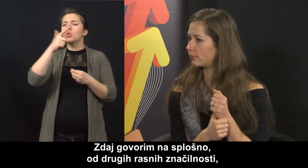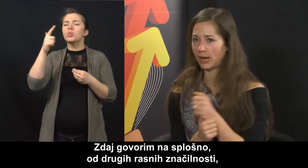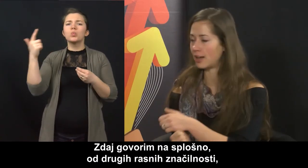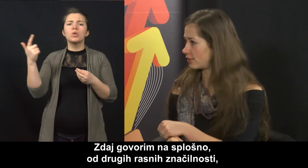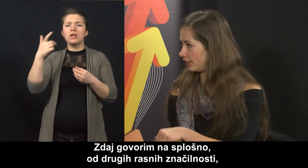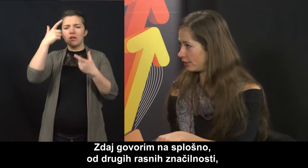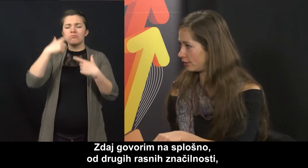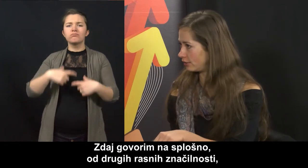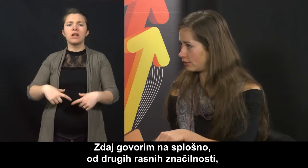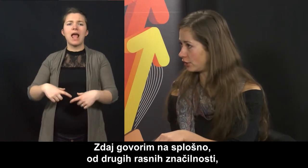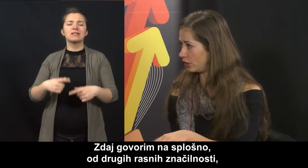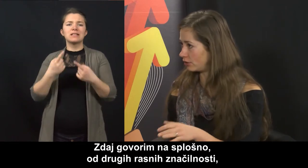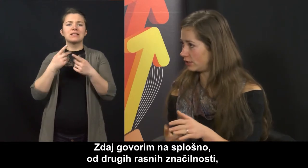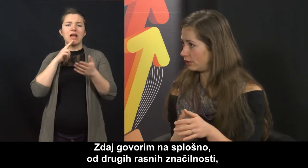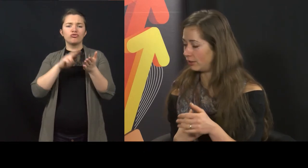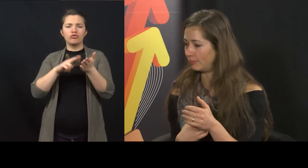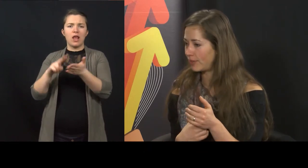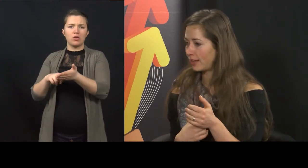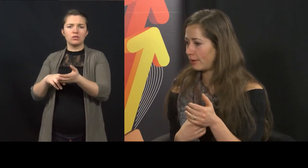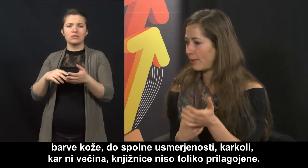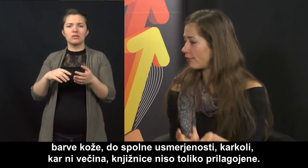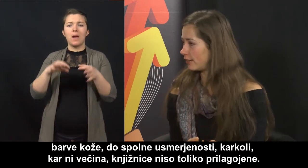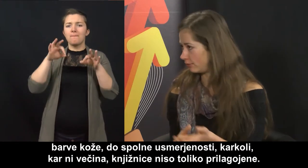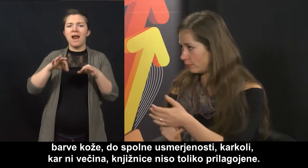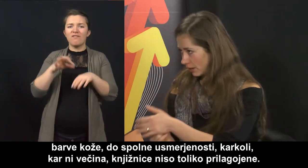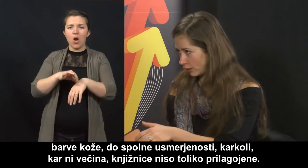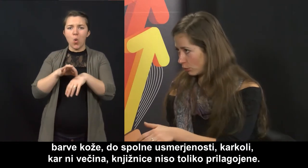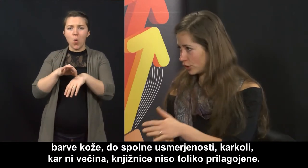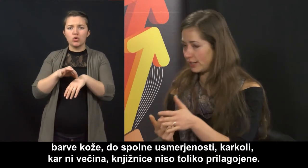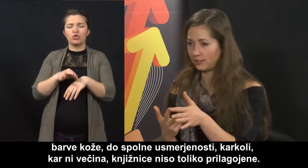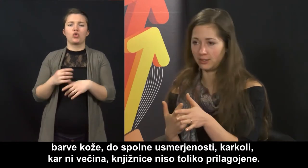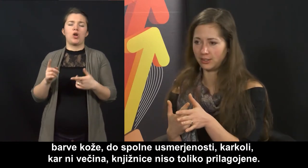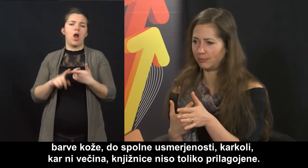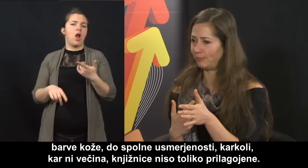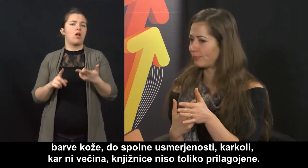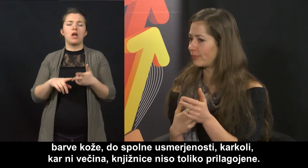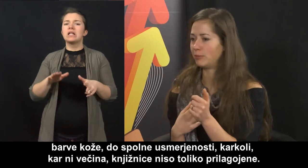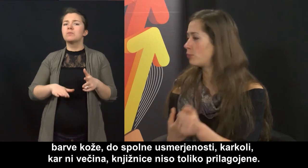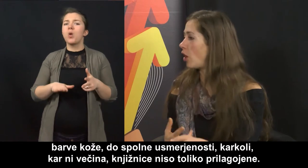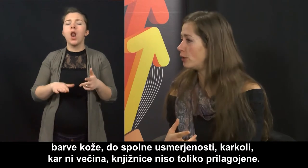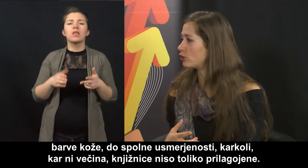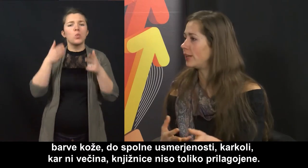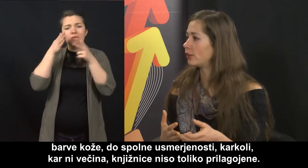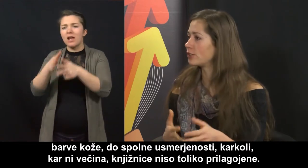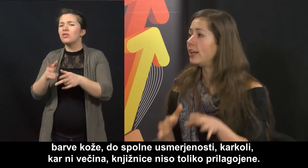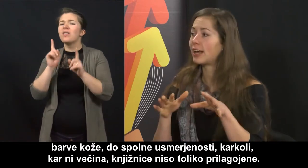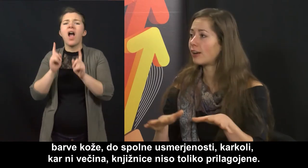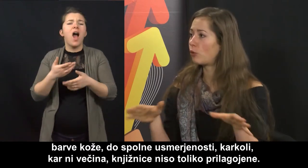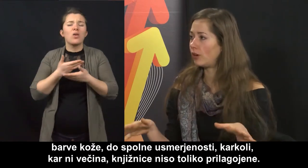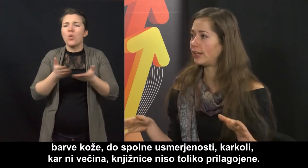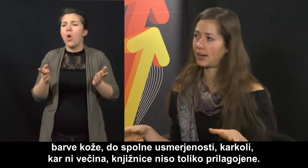drugih rasnih značilnosti, barve kože, spolne